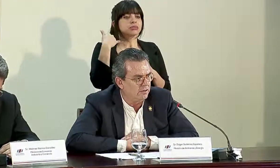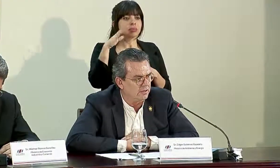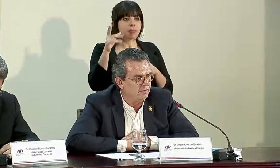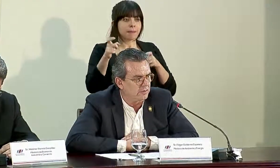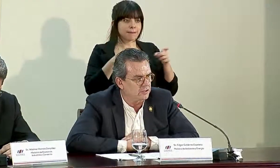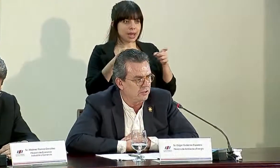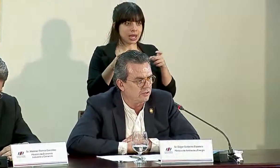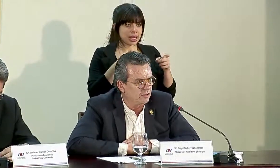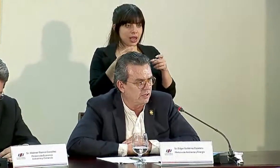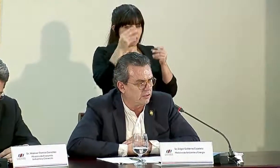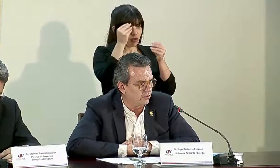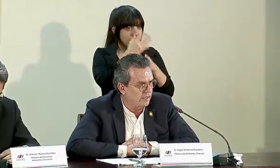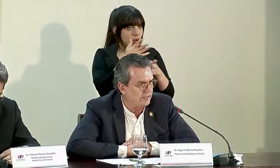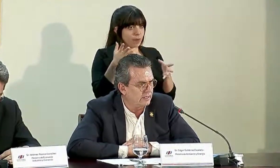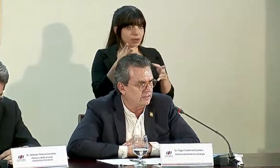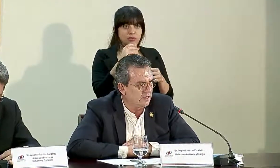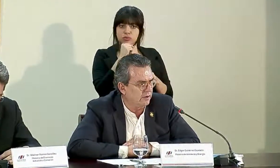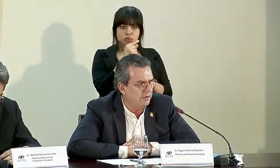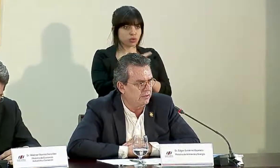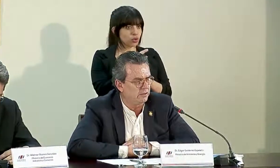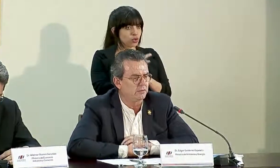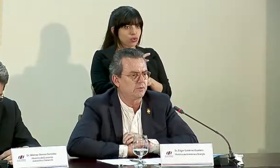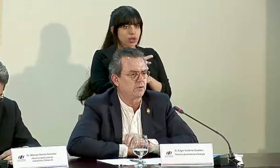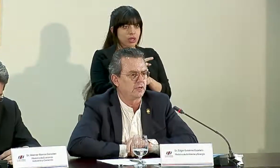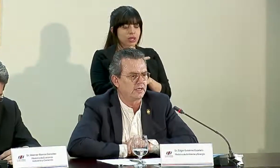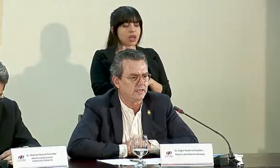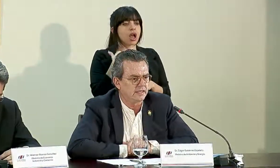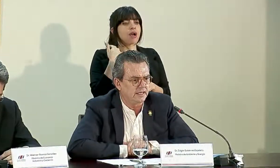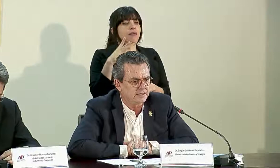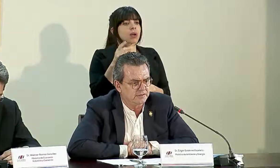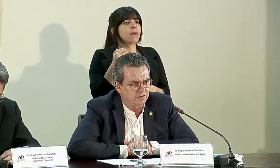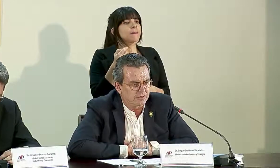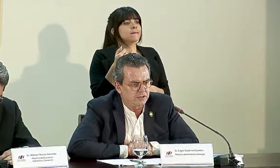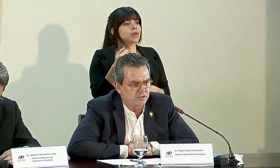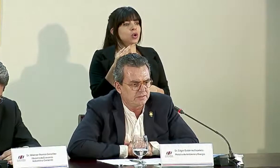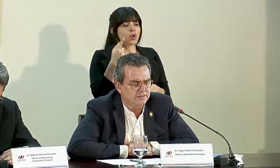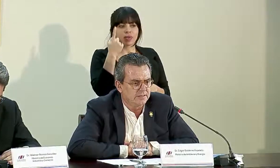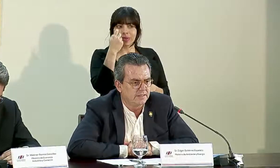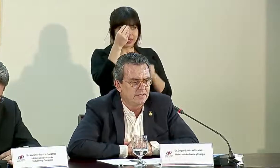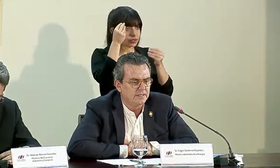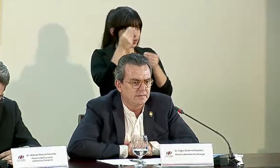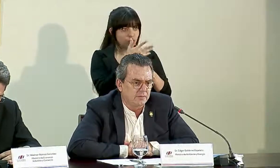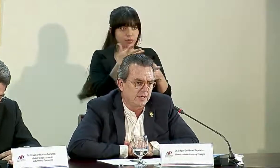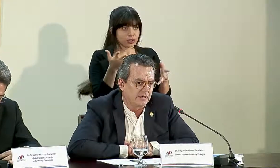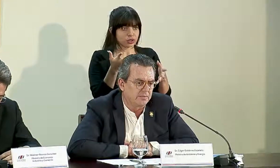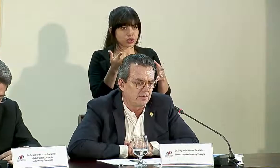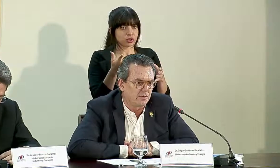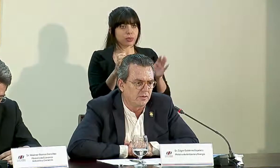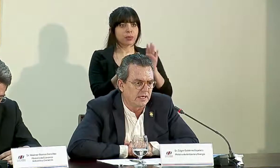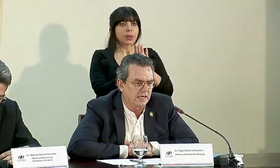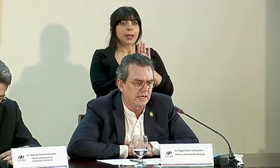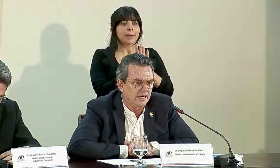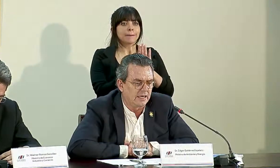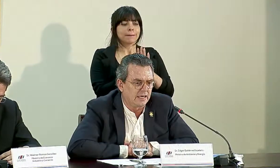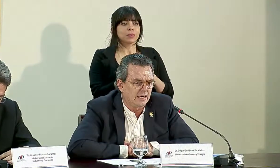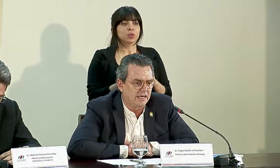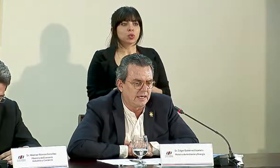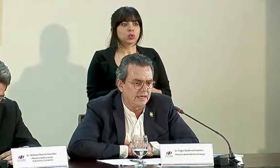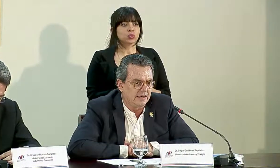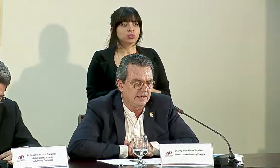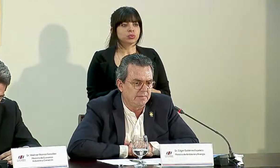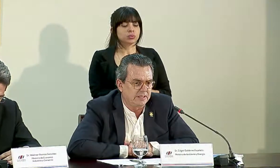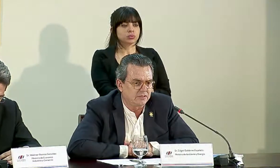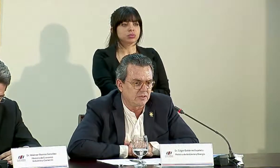manejado información no correcta, o sea, había habido un poco de desinformación. Por ejemplo,